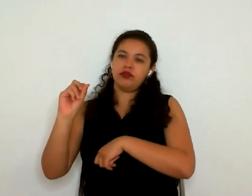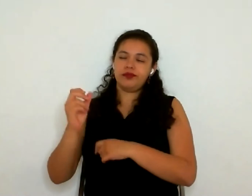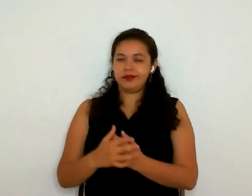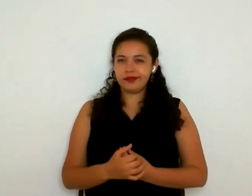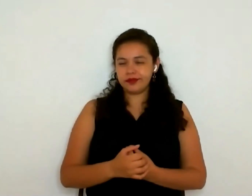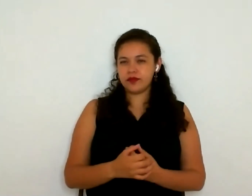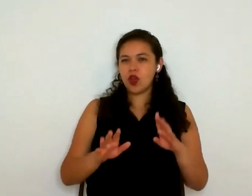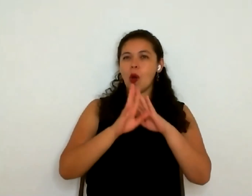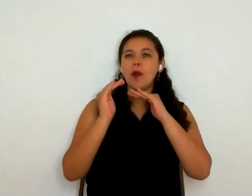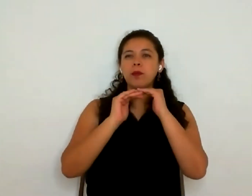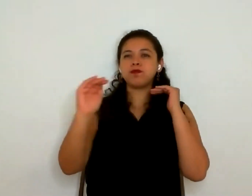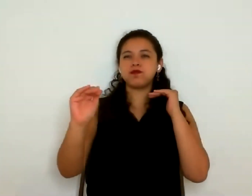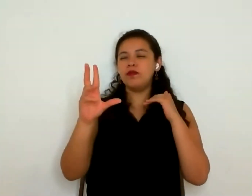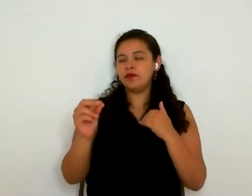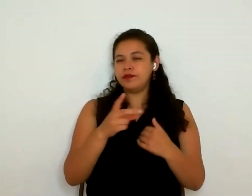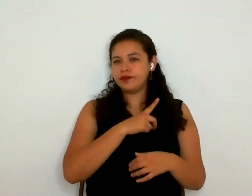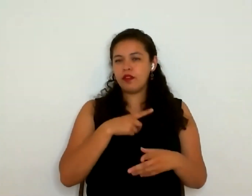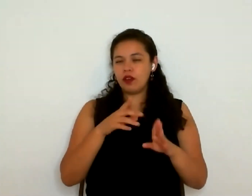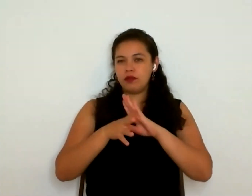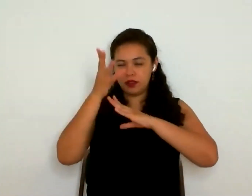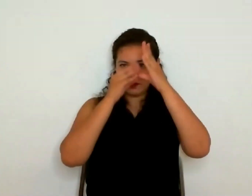ok sí muchísimas gracias